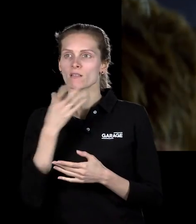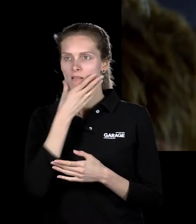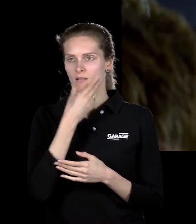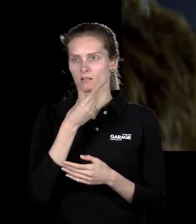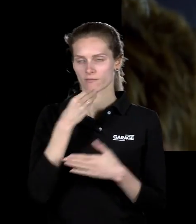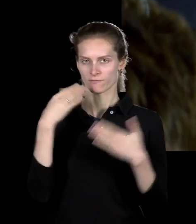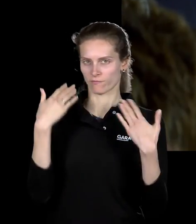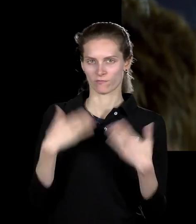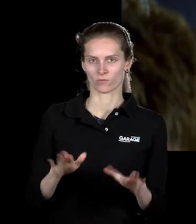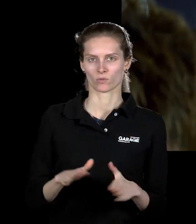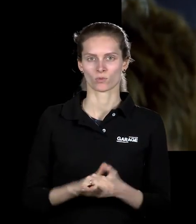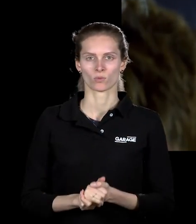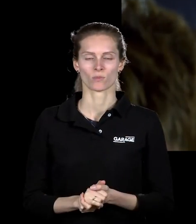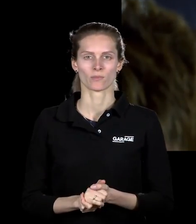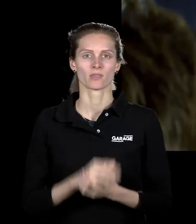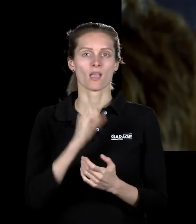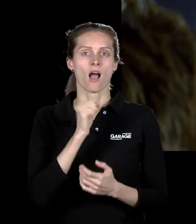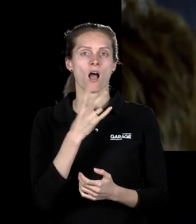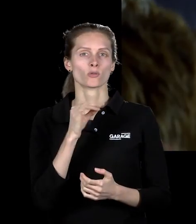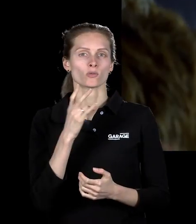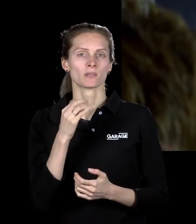скульптура, начиная, как бы,